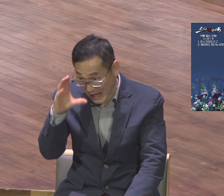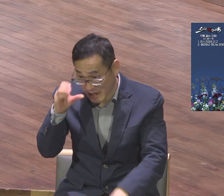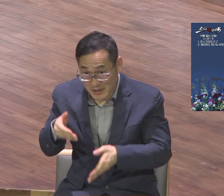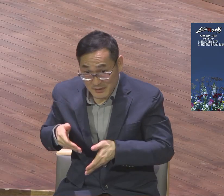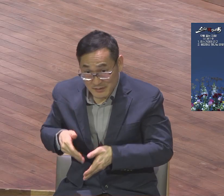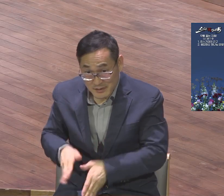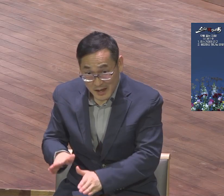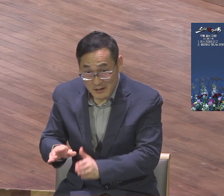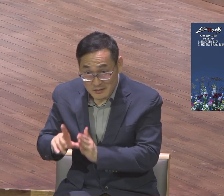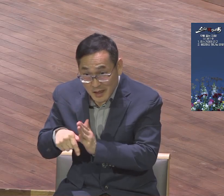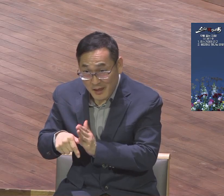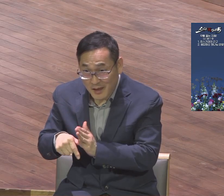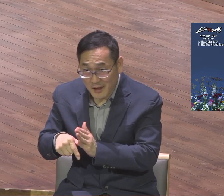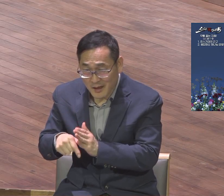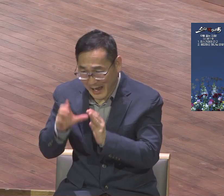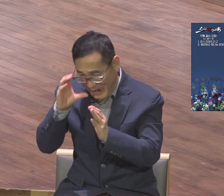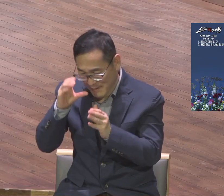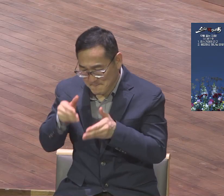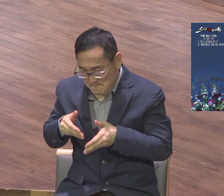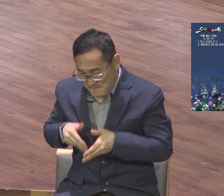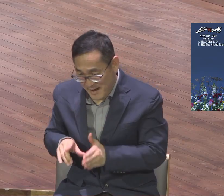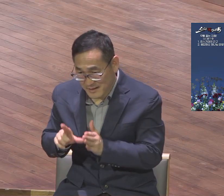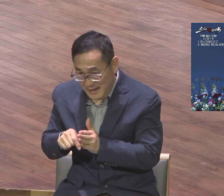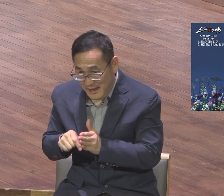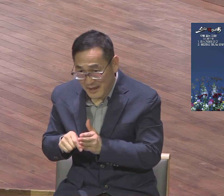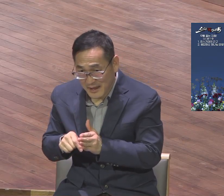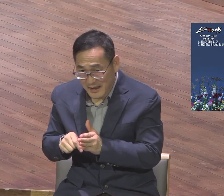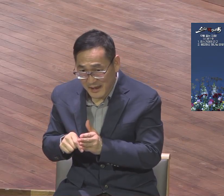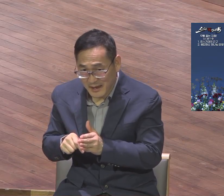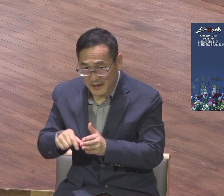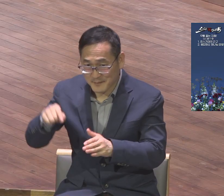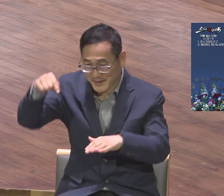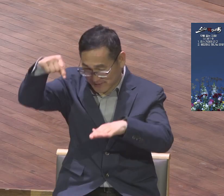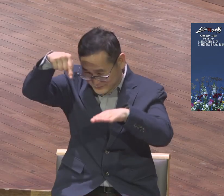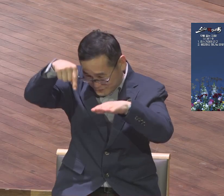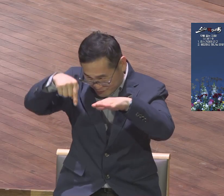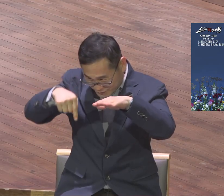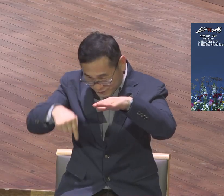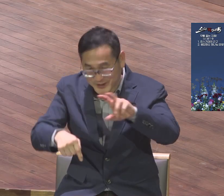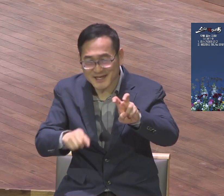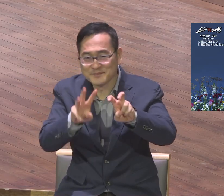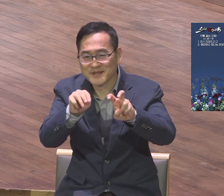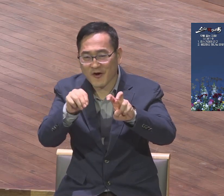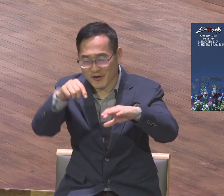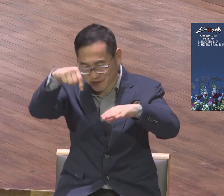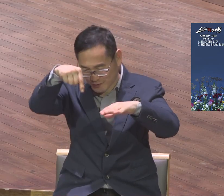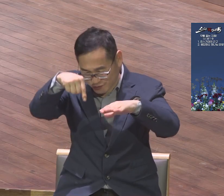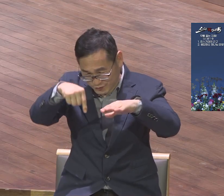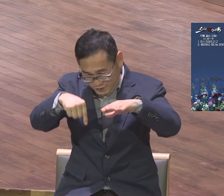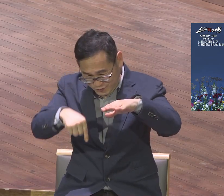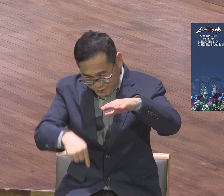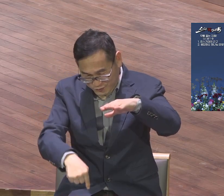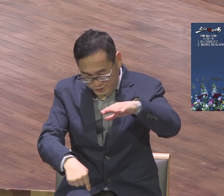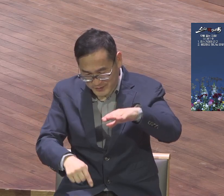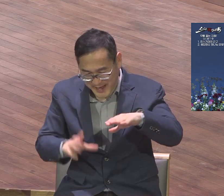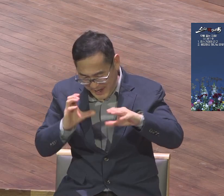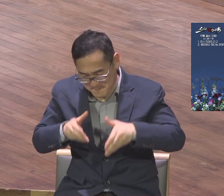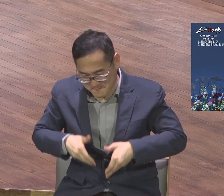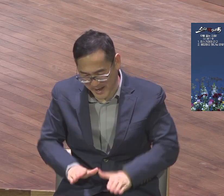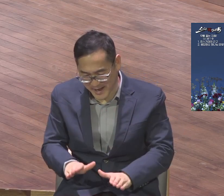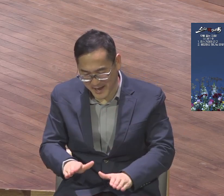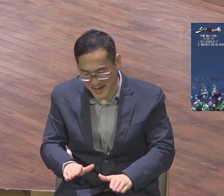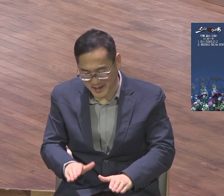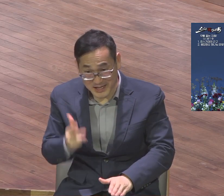때는, 알을 낳을 때는 바다 밑 20m까지 내려가요. 20m까지 내려가서 일주일